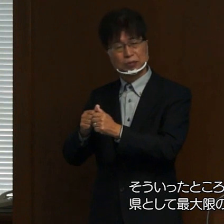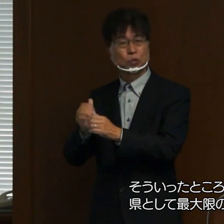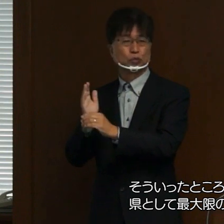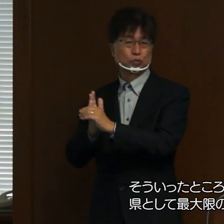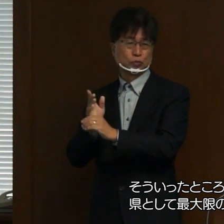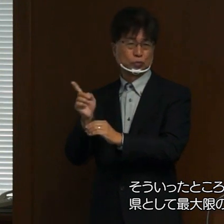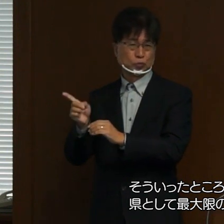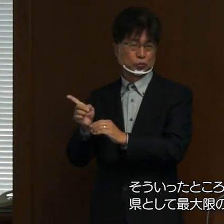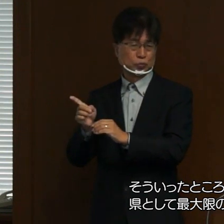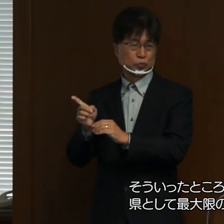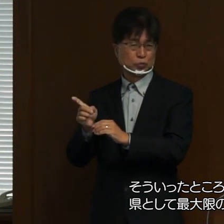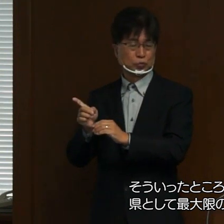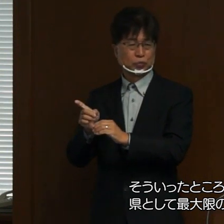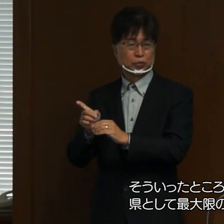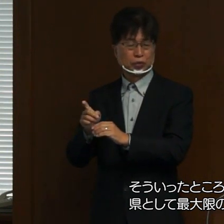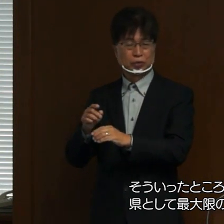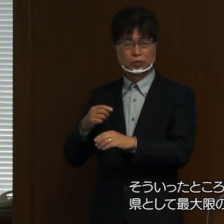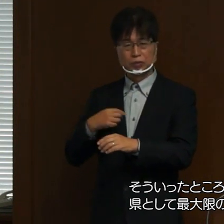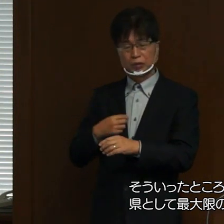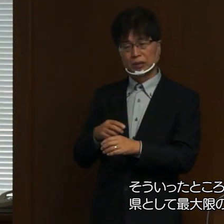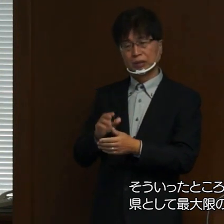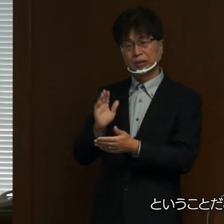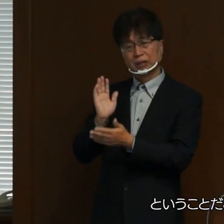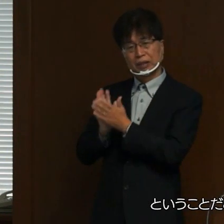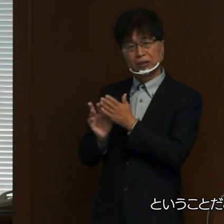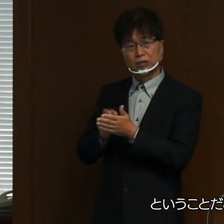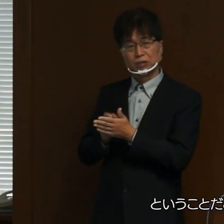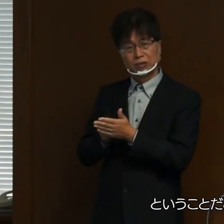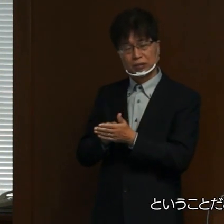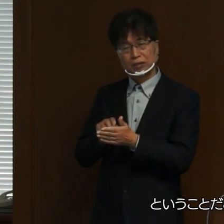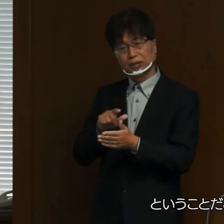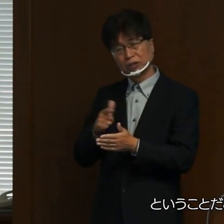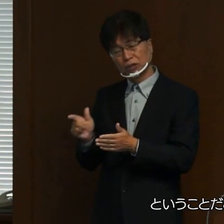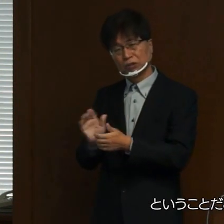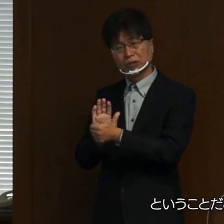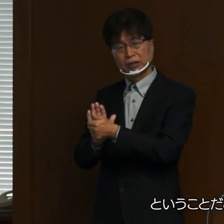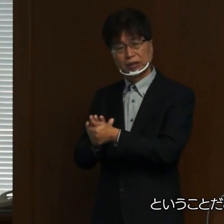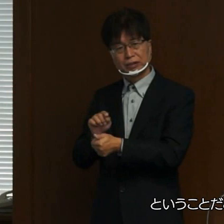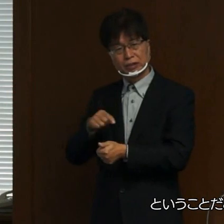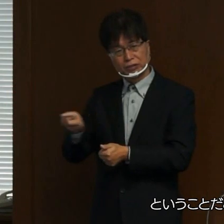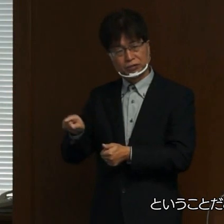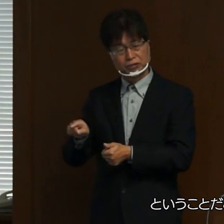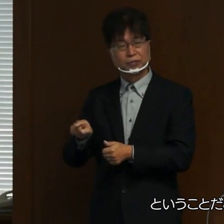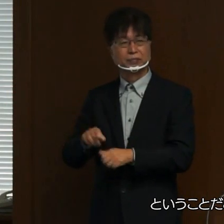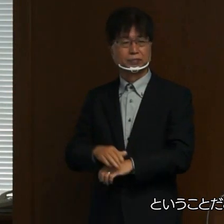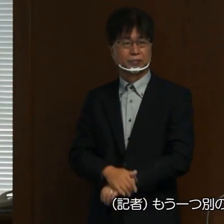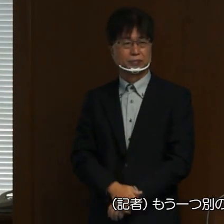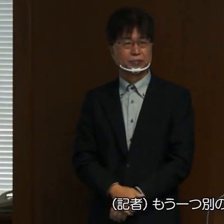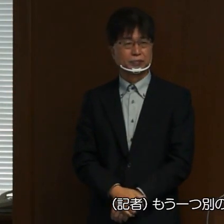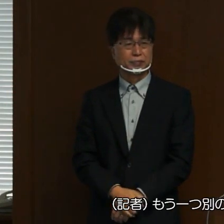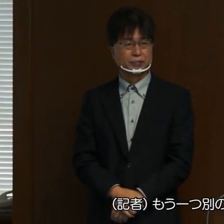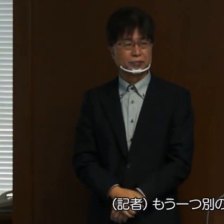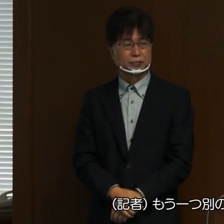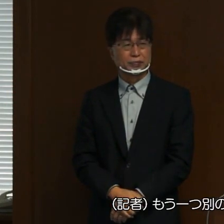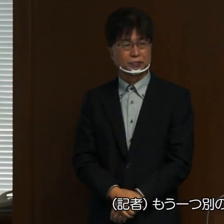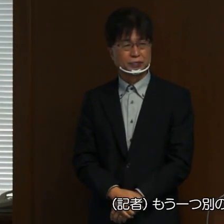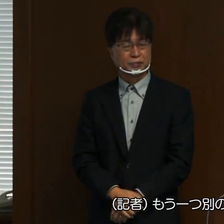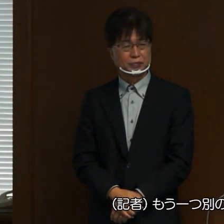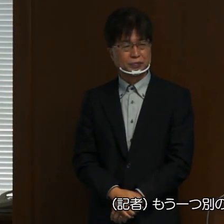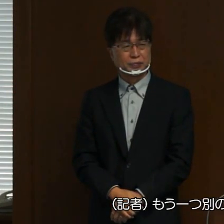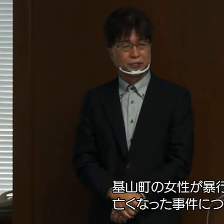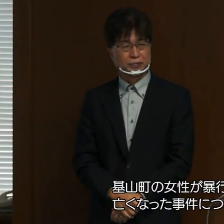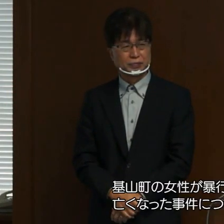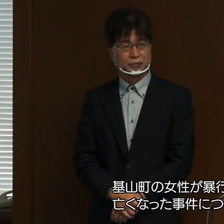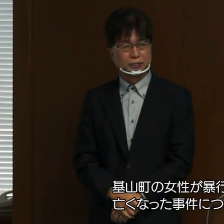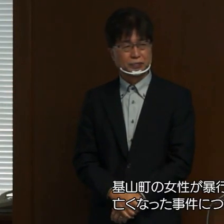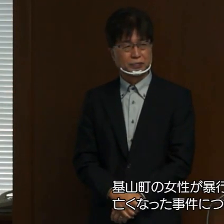として、最大限の支援をしていくということだと思います。 もう一つ別の問題ですけれども